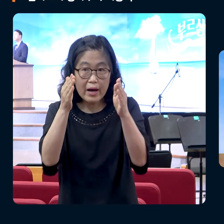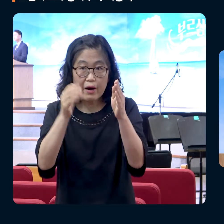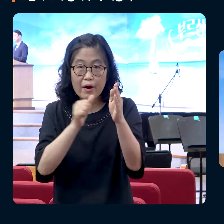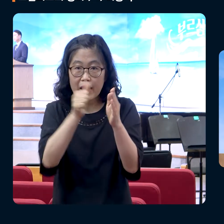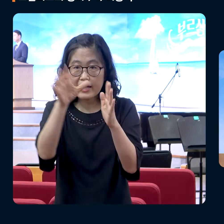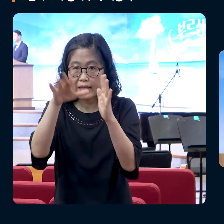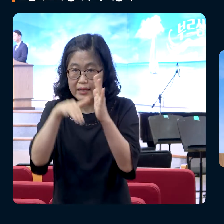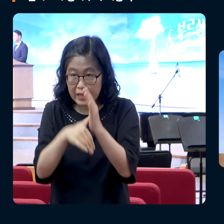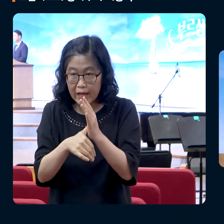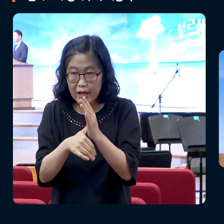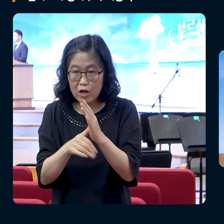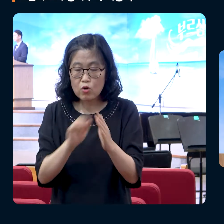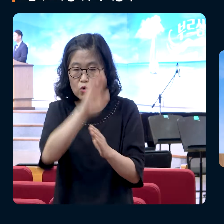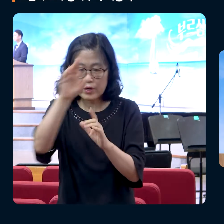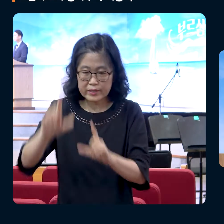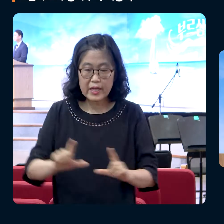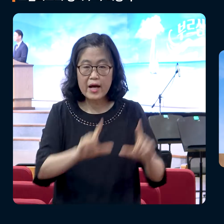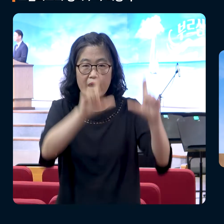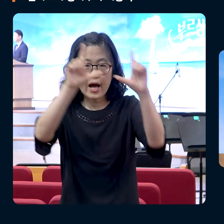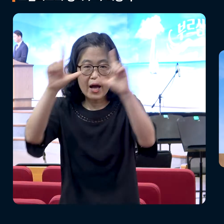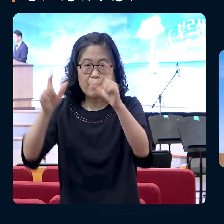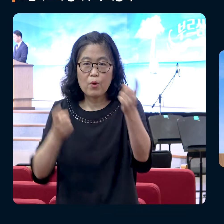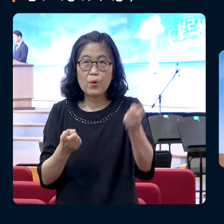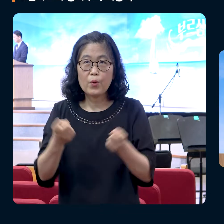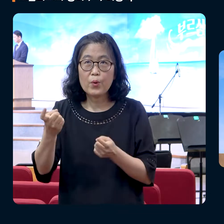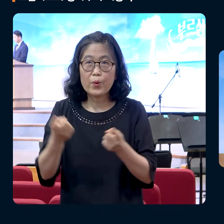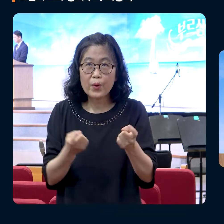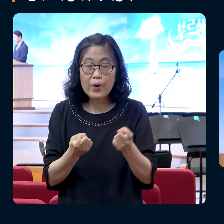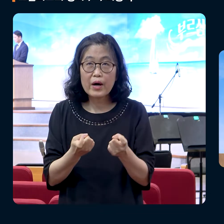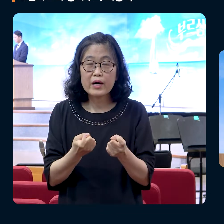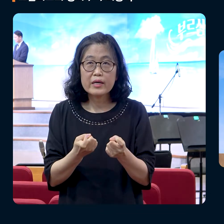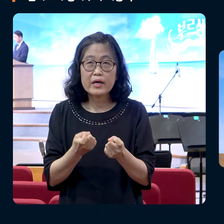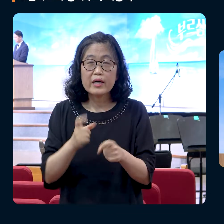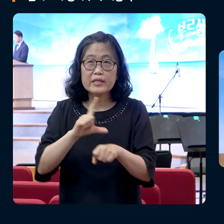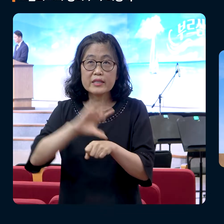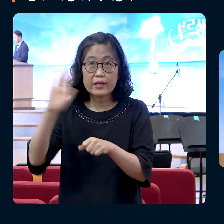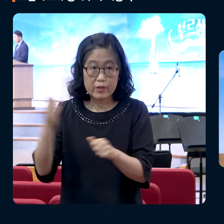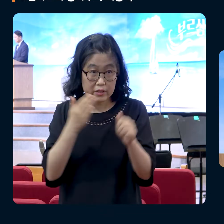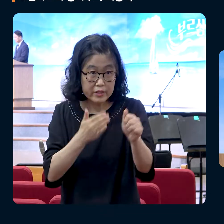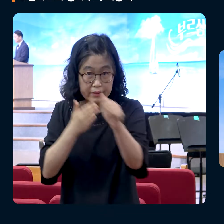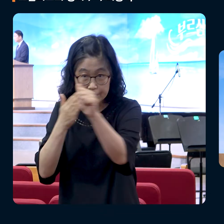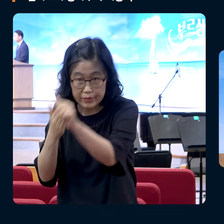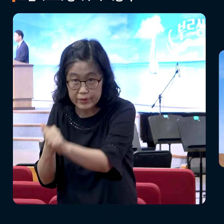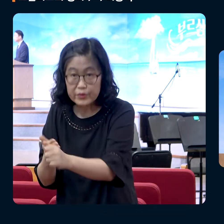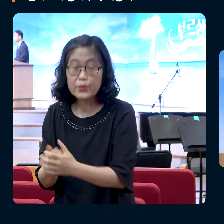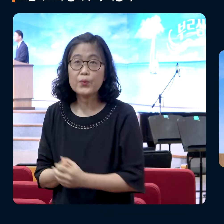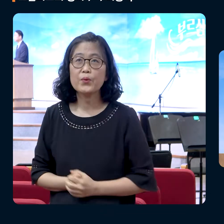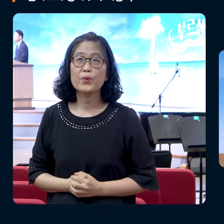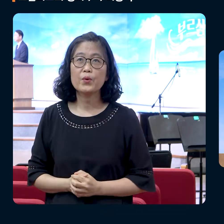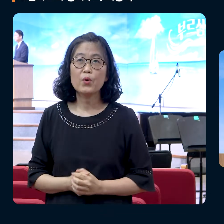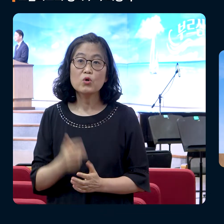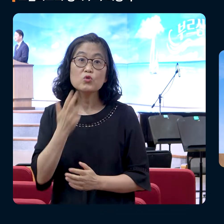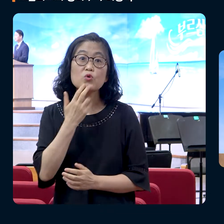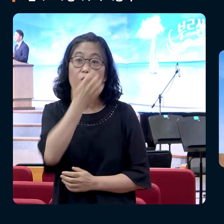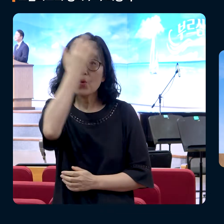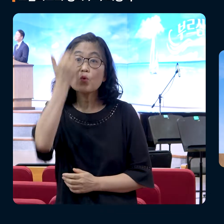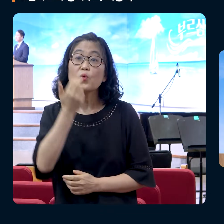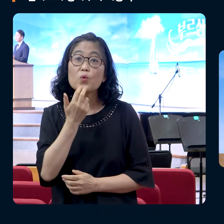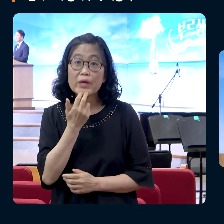삶을 재조정하게 되는 그런 귀한 은혜가 있는 시간 되시기를 간절히 바랍니다. 오늘 본문은 요셉 이야기를